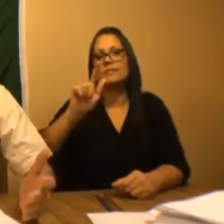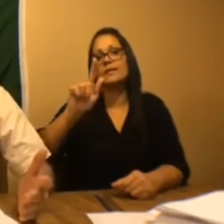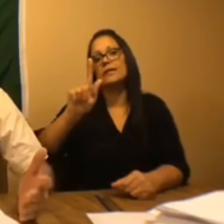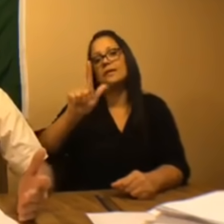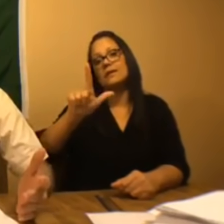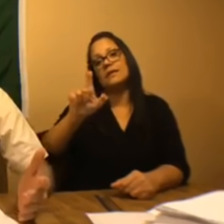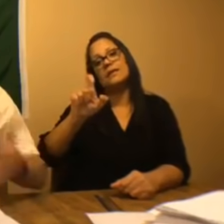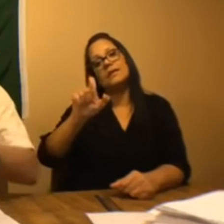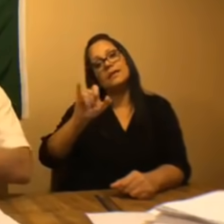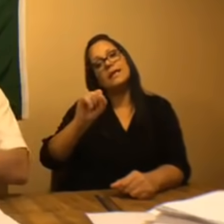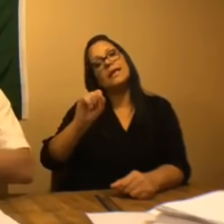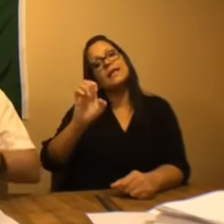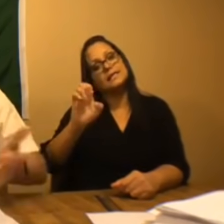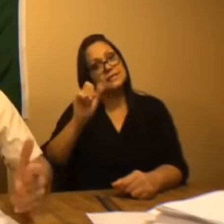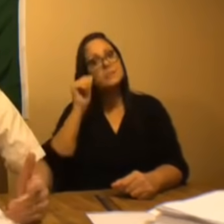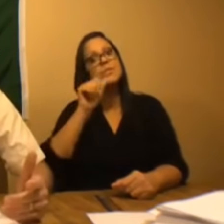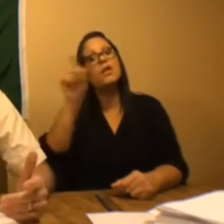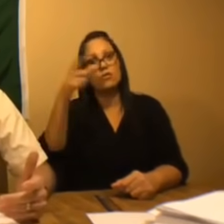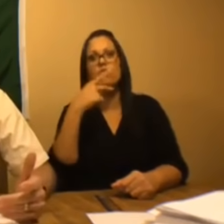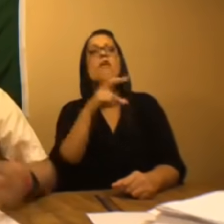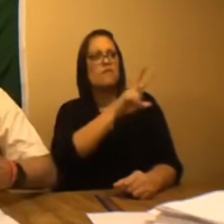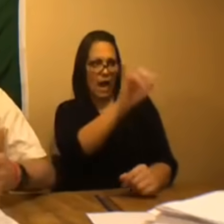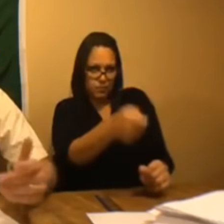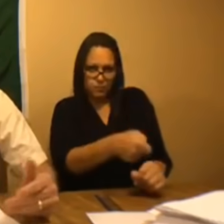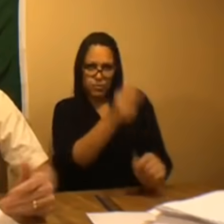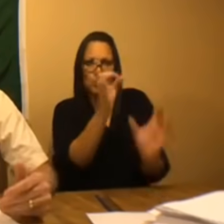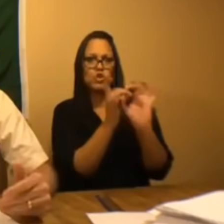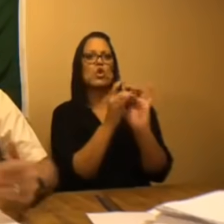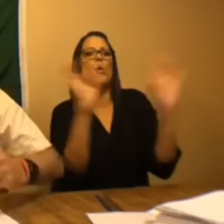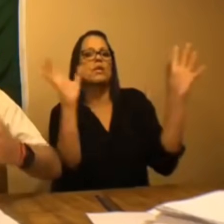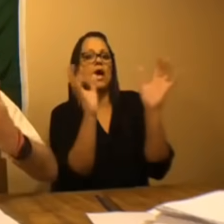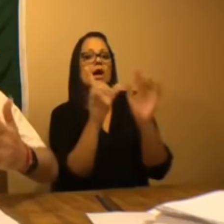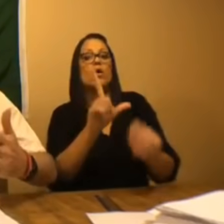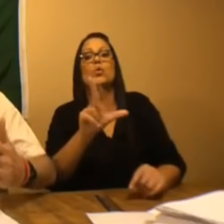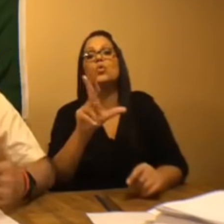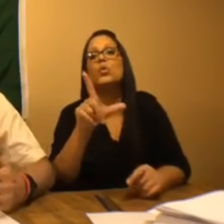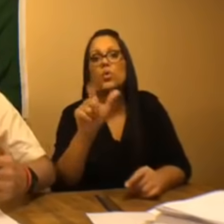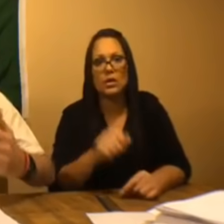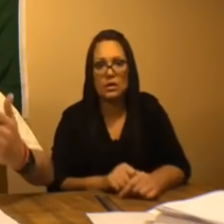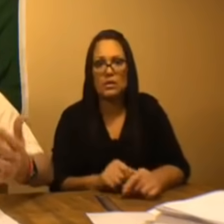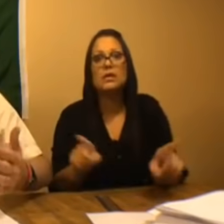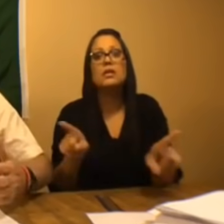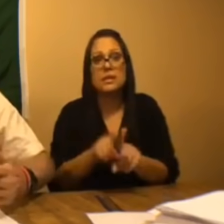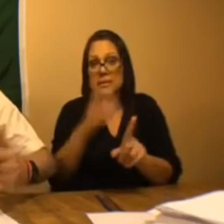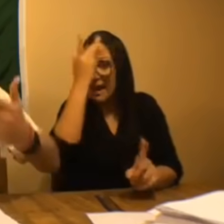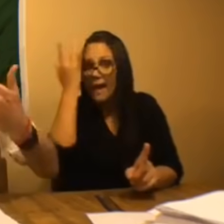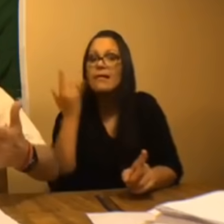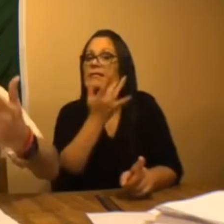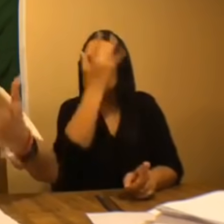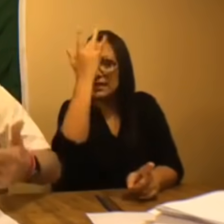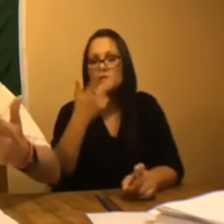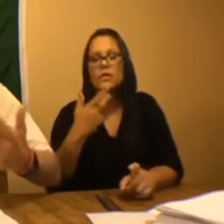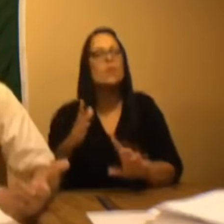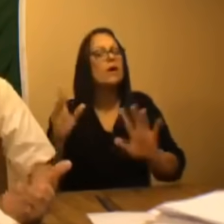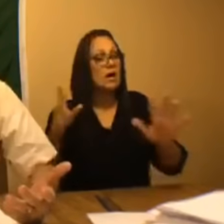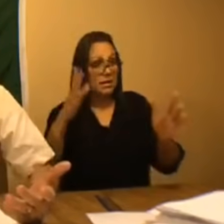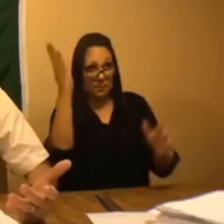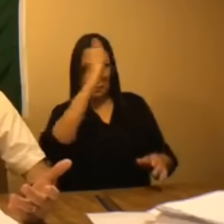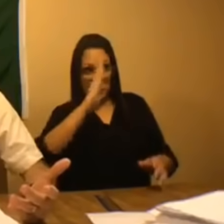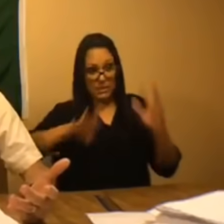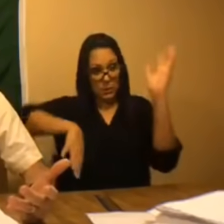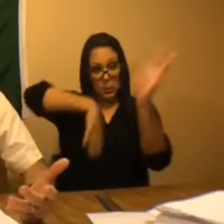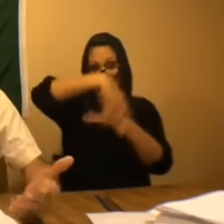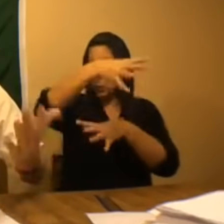soltar o Lula. Temos um vídeo do Haddad também, recente. Ele falou que a crise só acabará quando Lula for